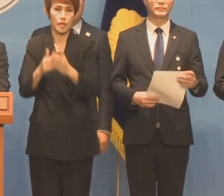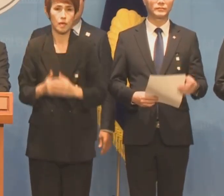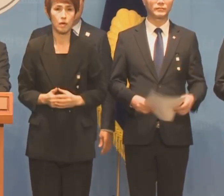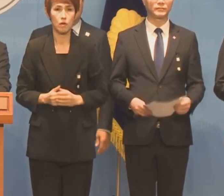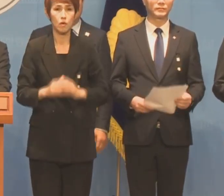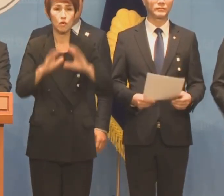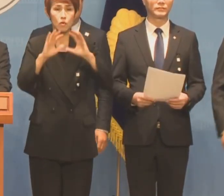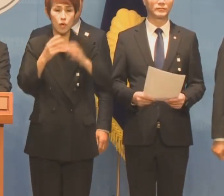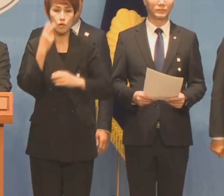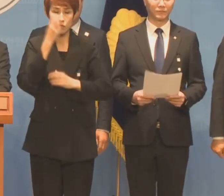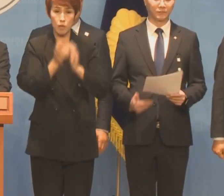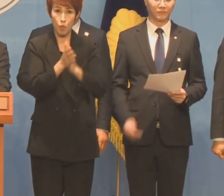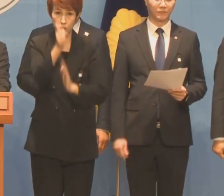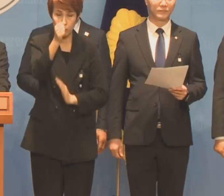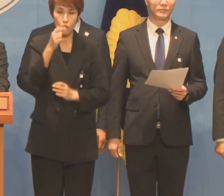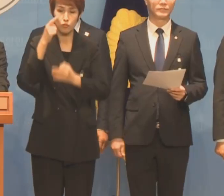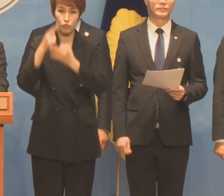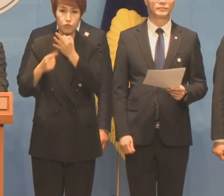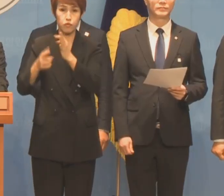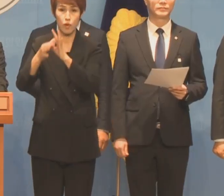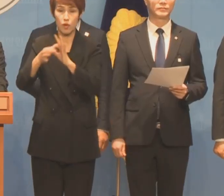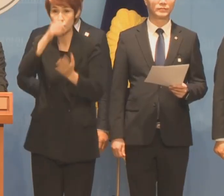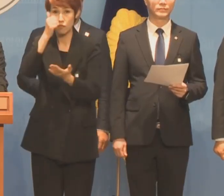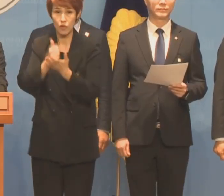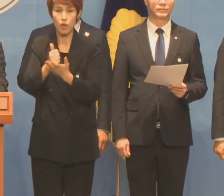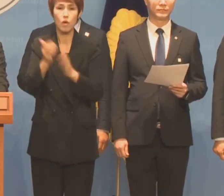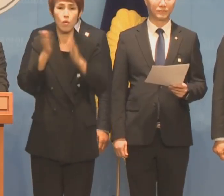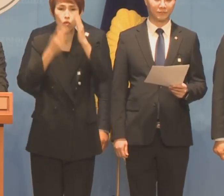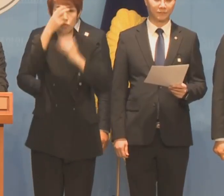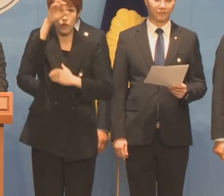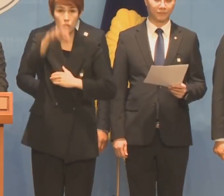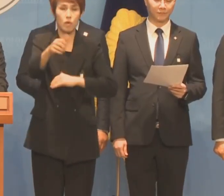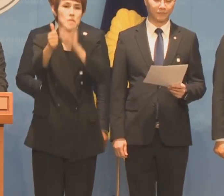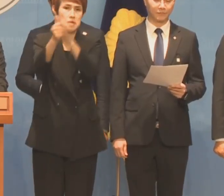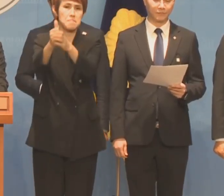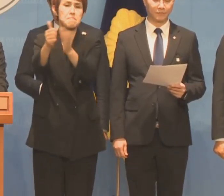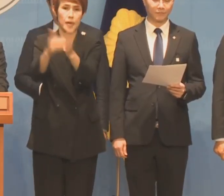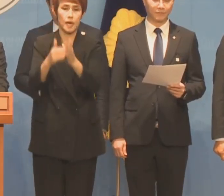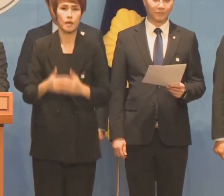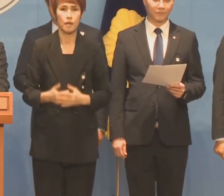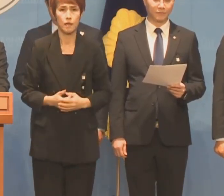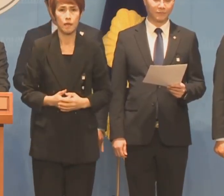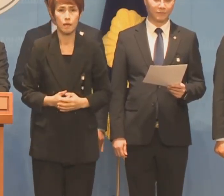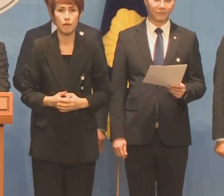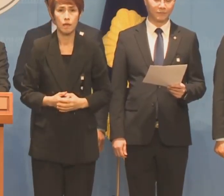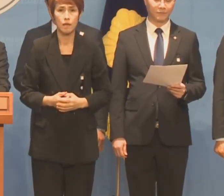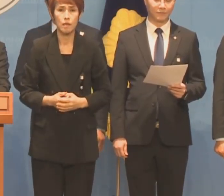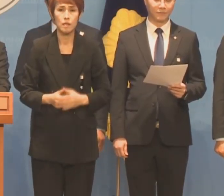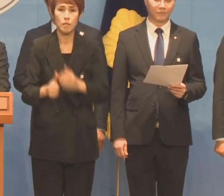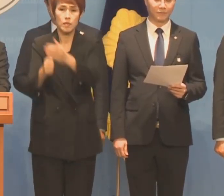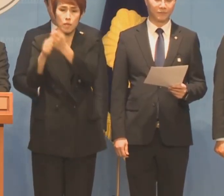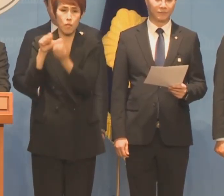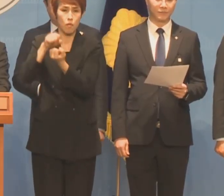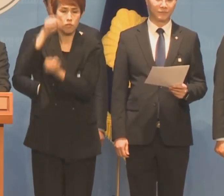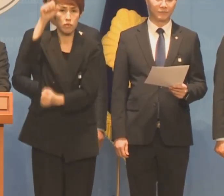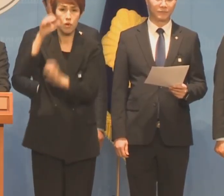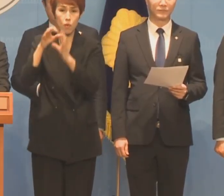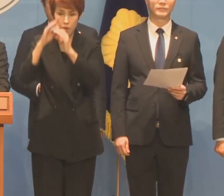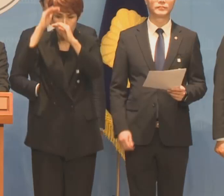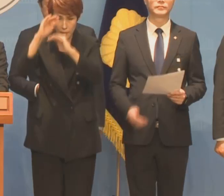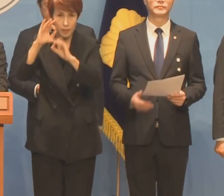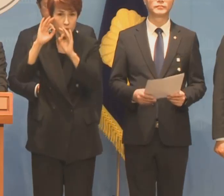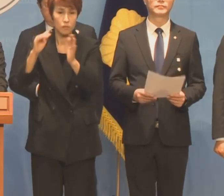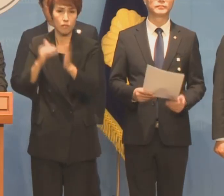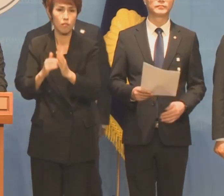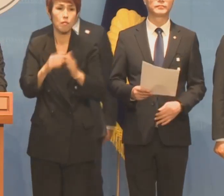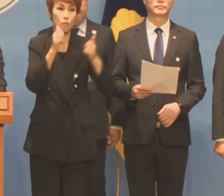국가수사본부도 윤석열의 내란 범죄에 대해서는 공수처에 이첩한 바 있습니다. 또한 이번 체포영장 등에서 보았듯이